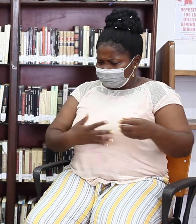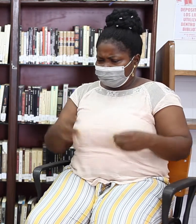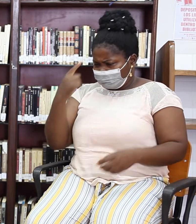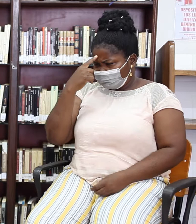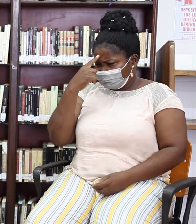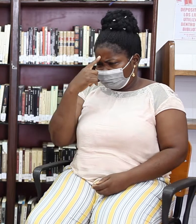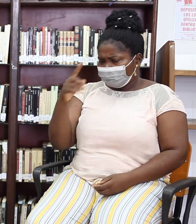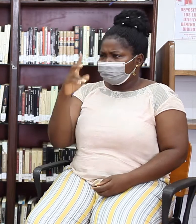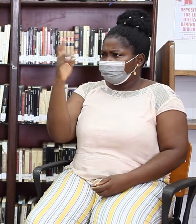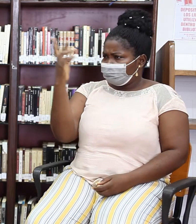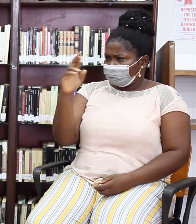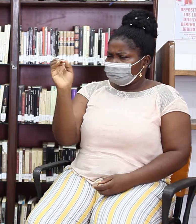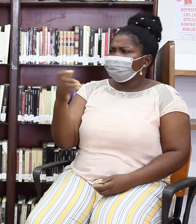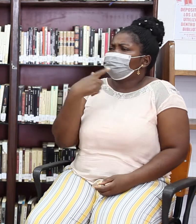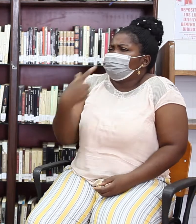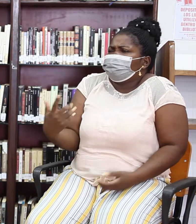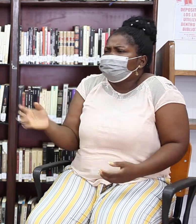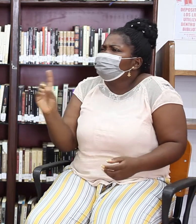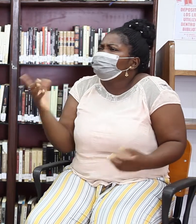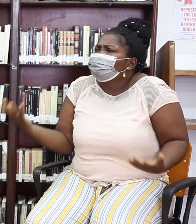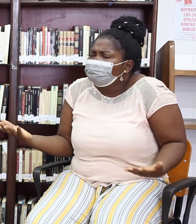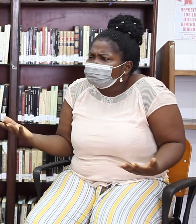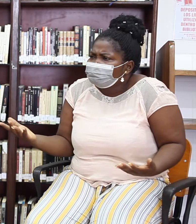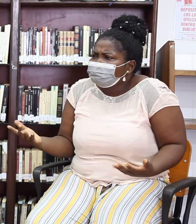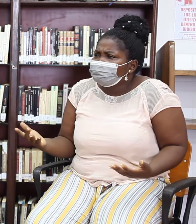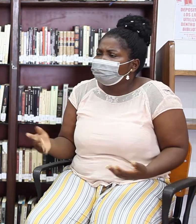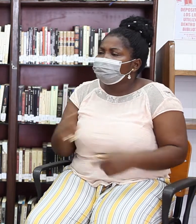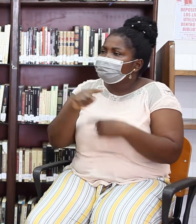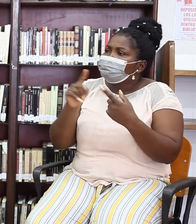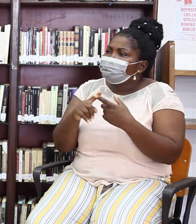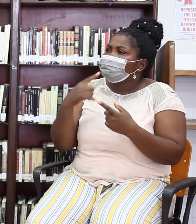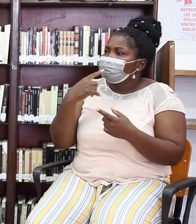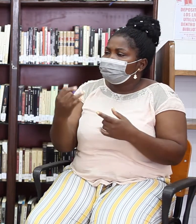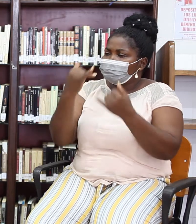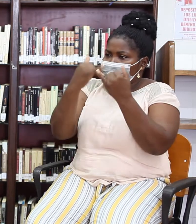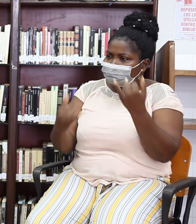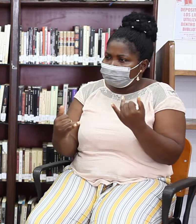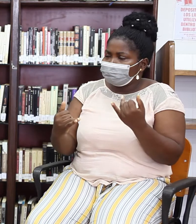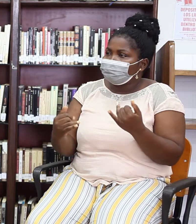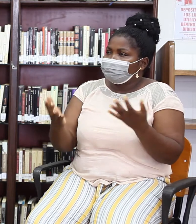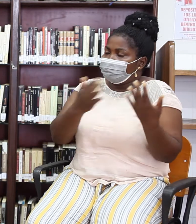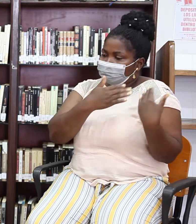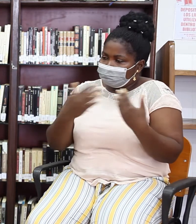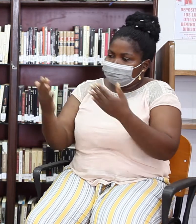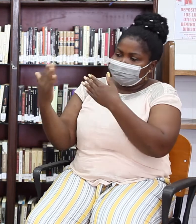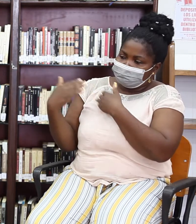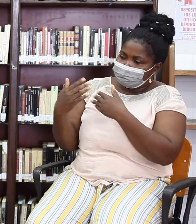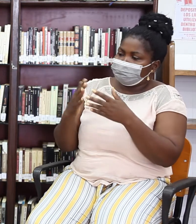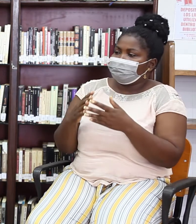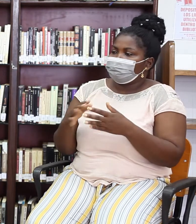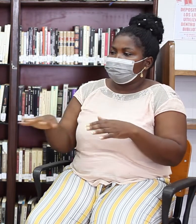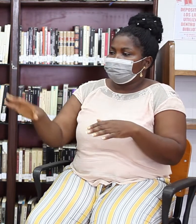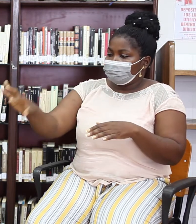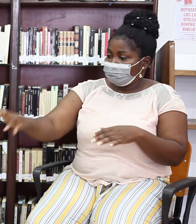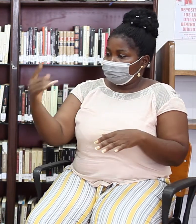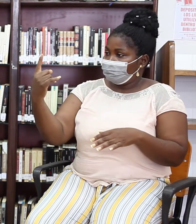imaginar ni por asomo dónde estaba. Y en cuanto había concluido el regio baño, el anillo